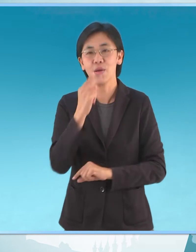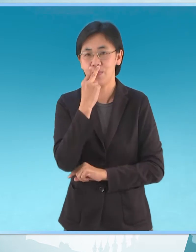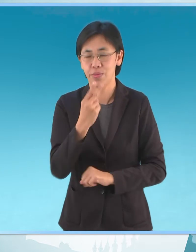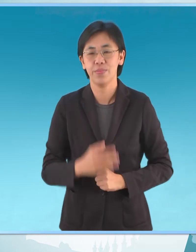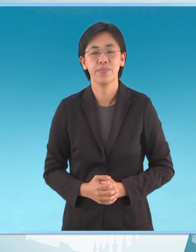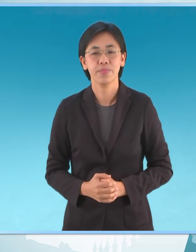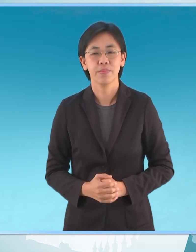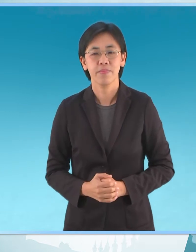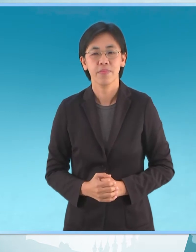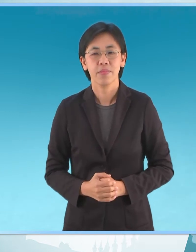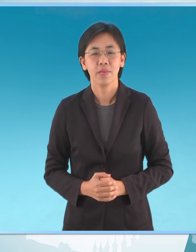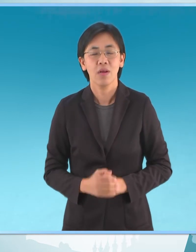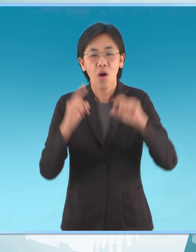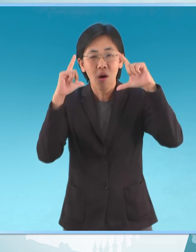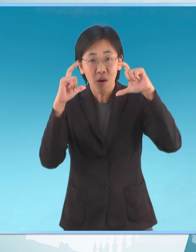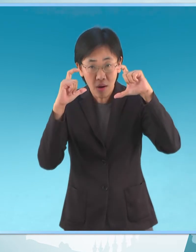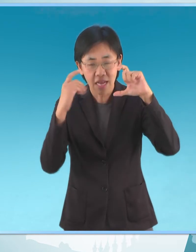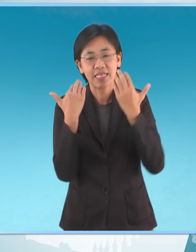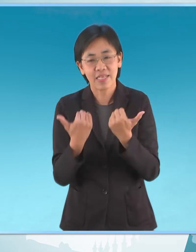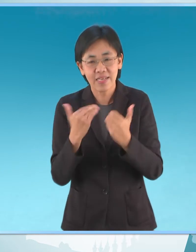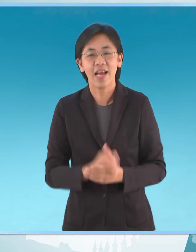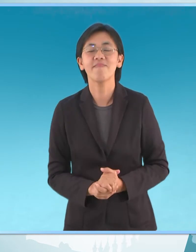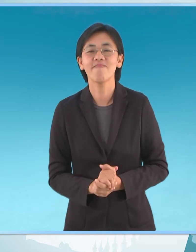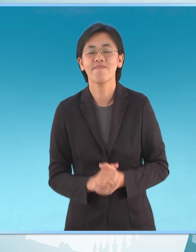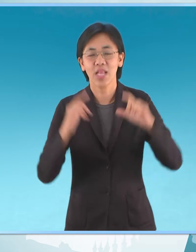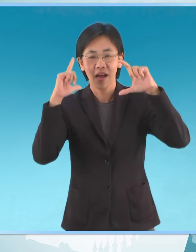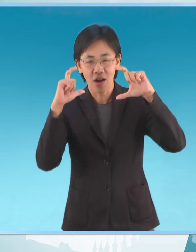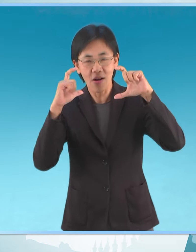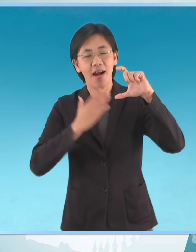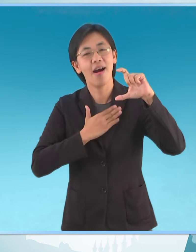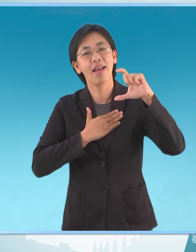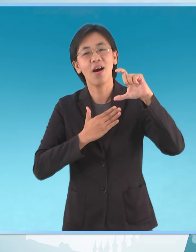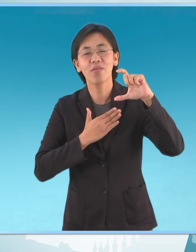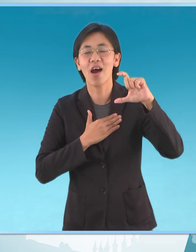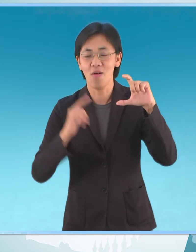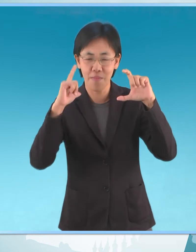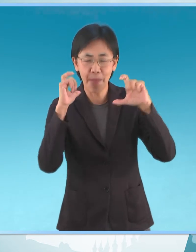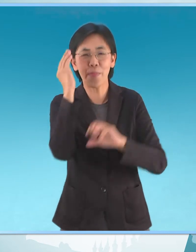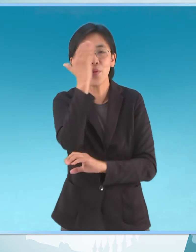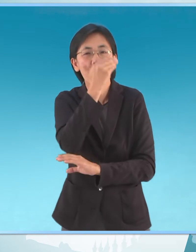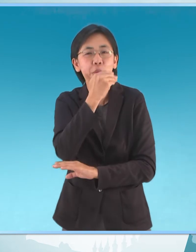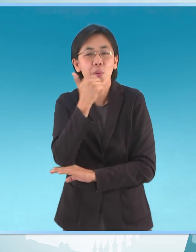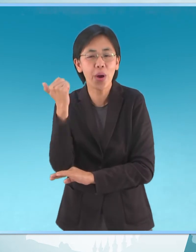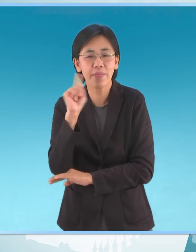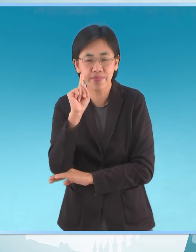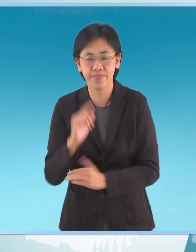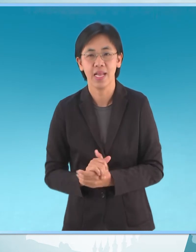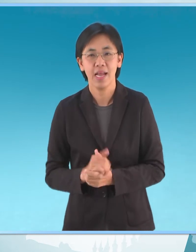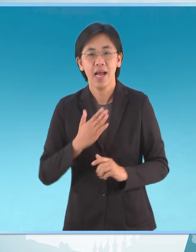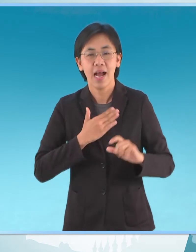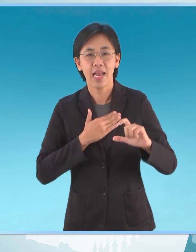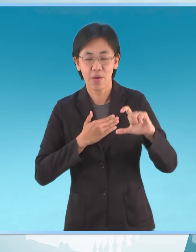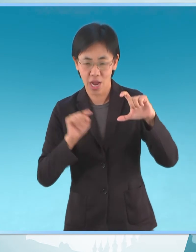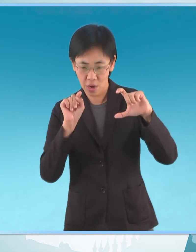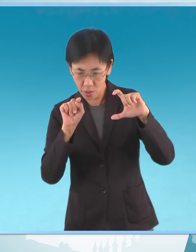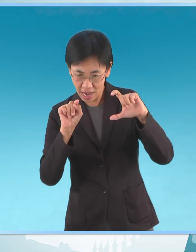ติกล้องดิจิตอลส่วนใหญ่ทุกวันนี้นะครับก็จะเอื้อประโยชน์ให้เราสามารถถ่ายภาพได้สวยงามขึ้นก็จะมีเมนูสำหรับที่